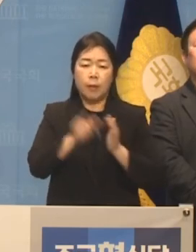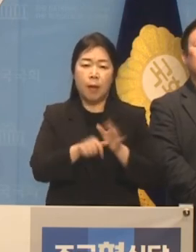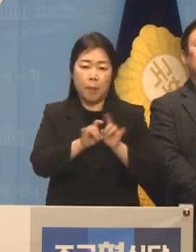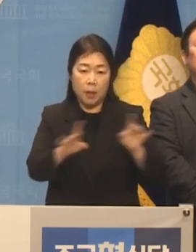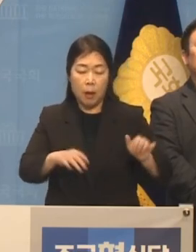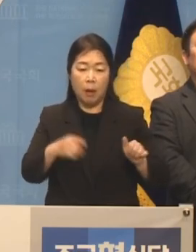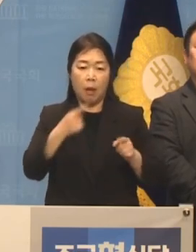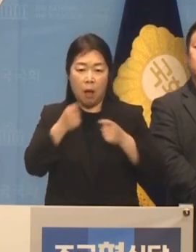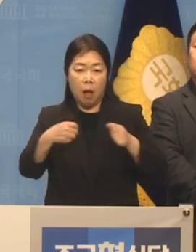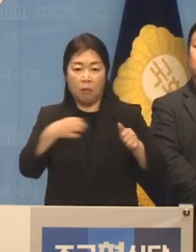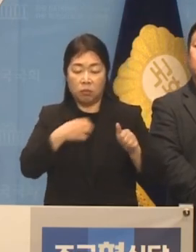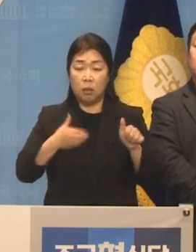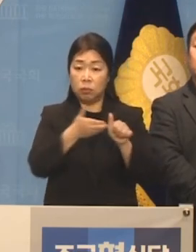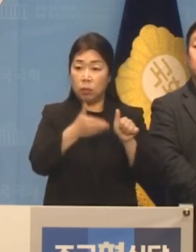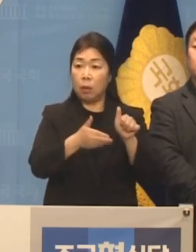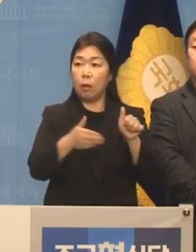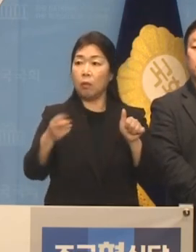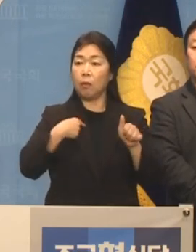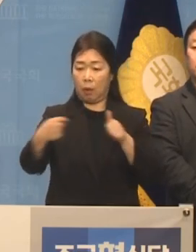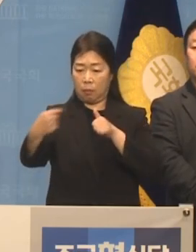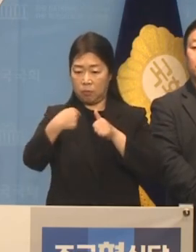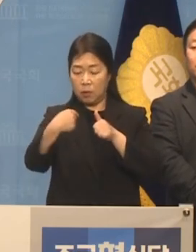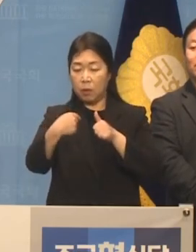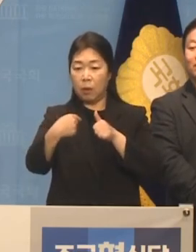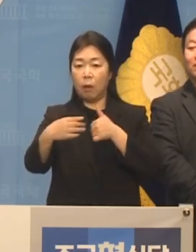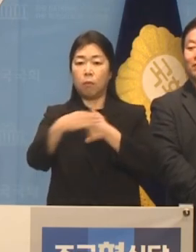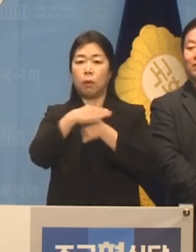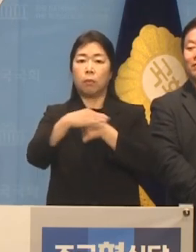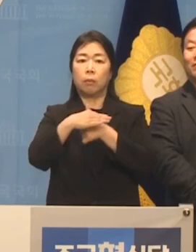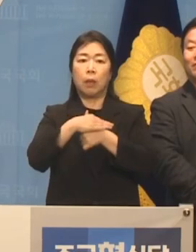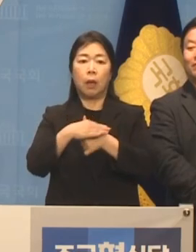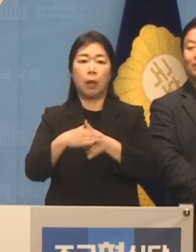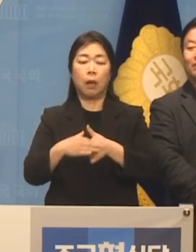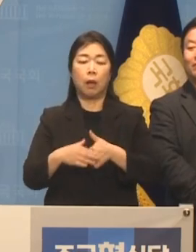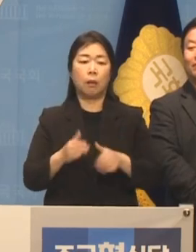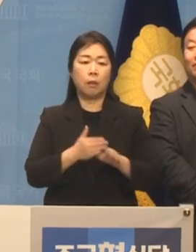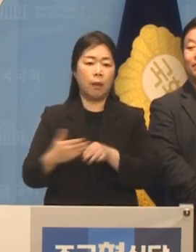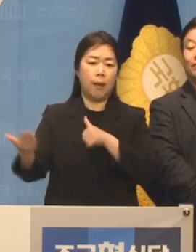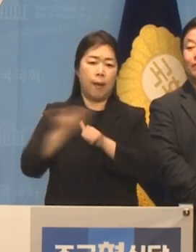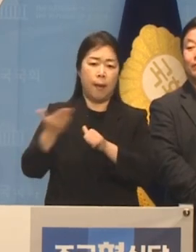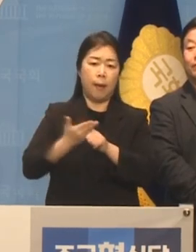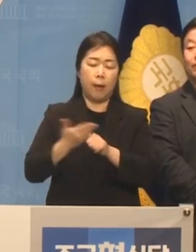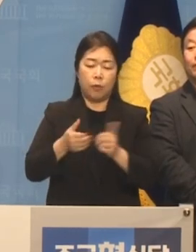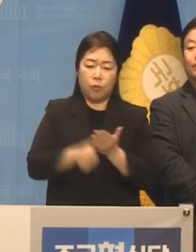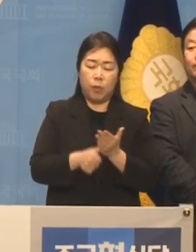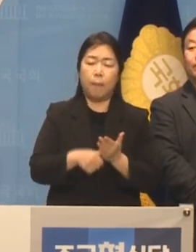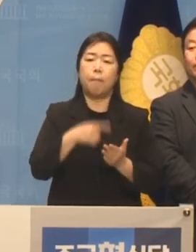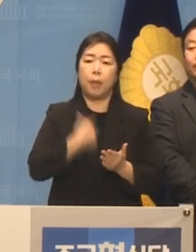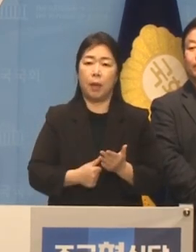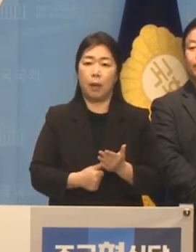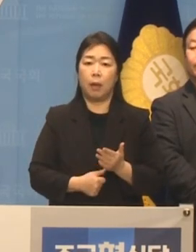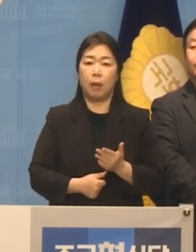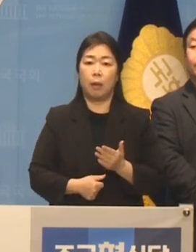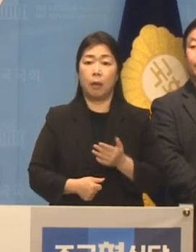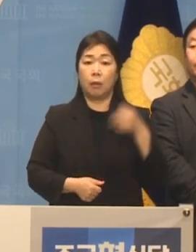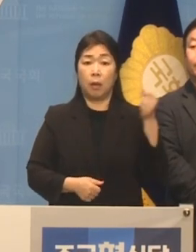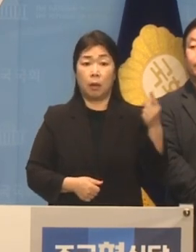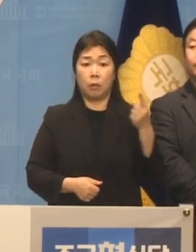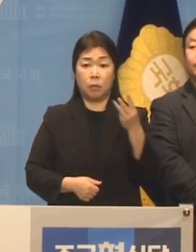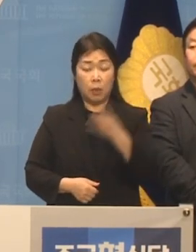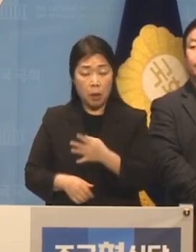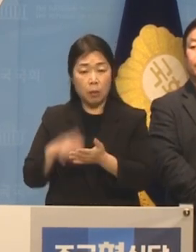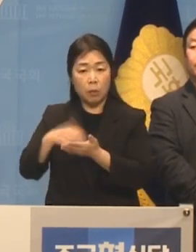위협을 가했으며 심지어 저를 대상으로 한 불법 해임 투표를 3번씩이나 강행했고 10차례, 10여